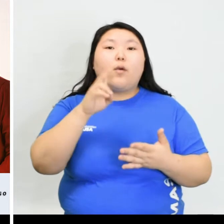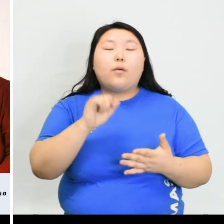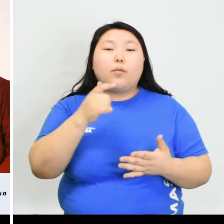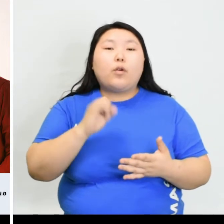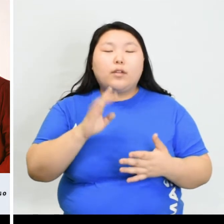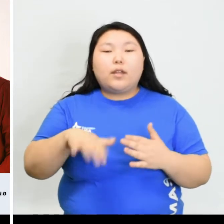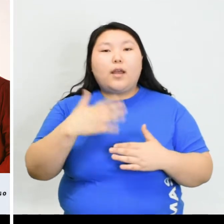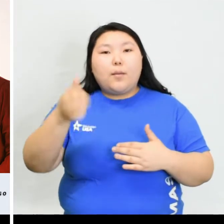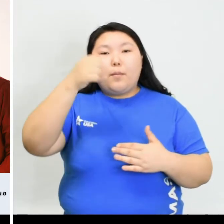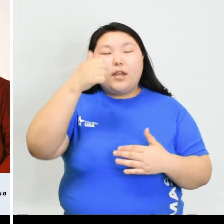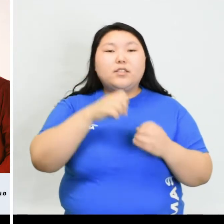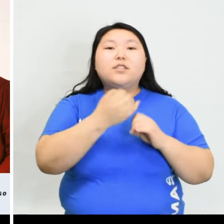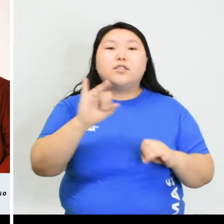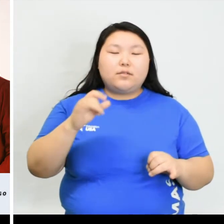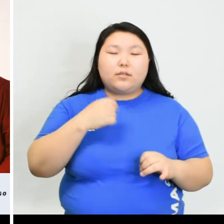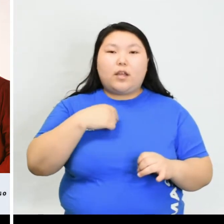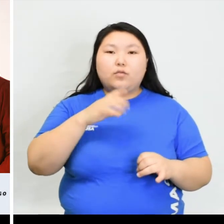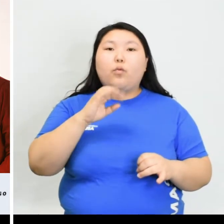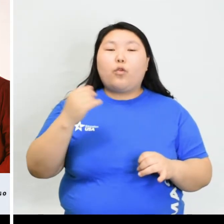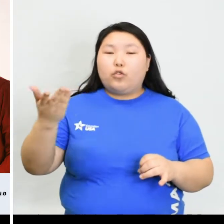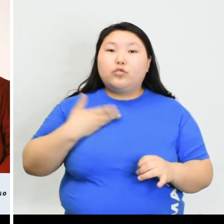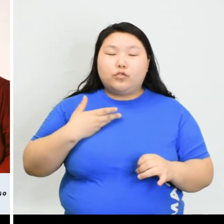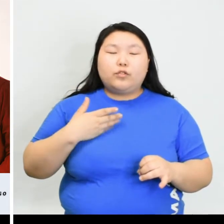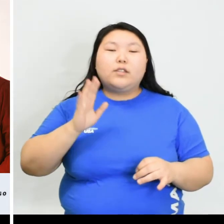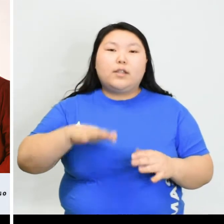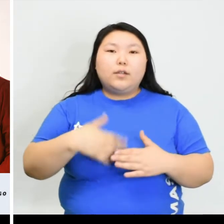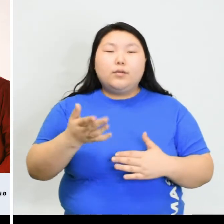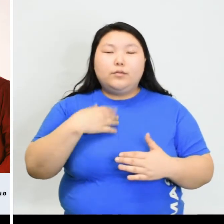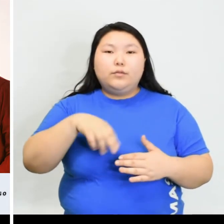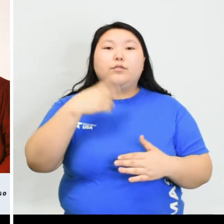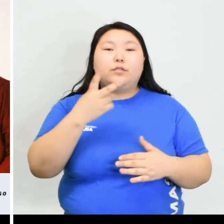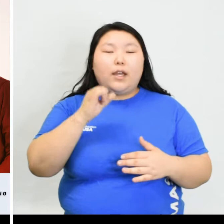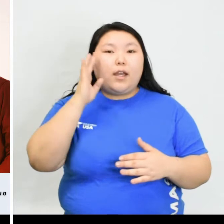бодлохоор явна гэвэл дараачих магистр хий гэж надад зөвлөгөө өгсөн байхгүй юу? Тэгээд би